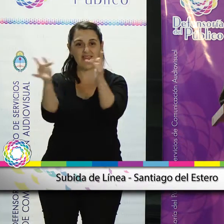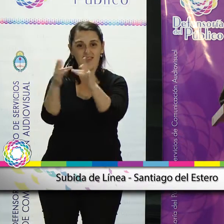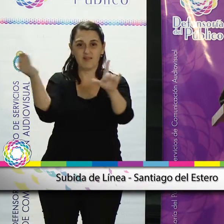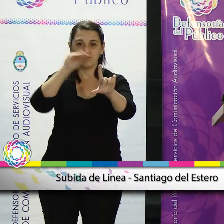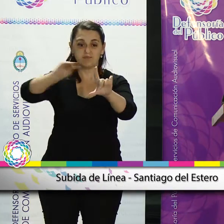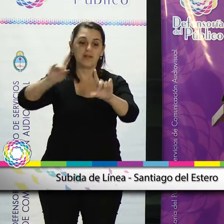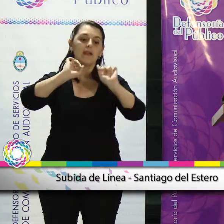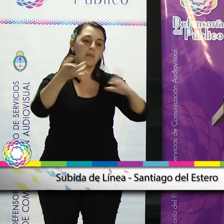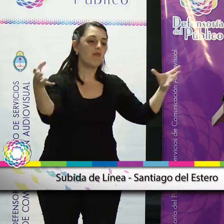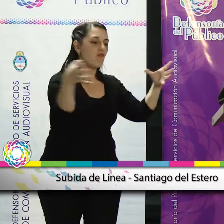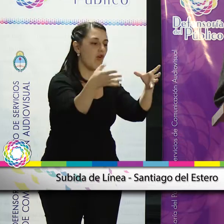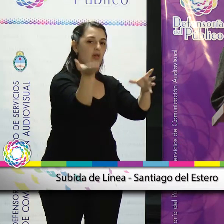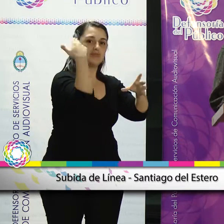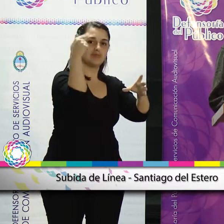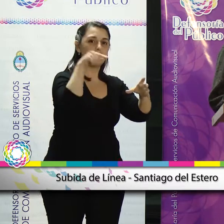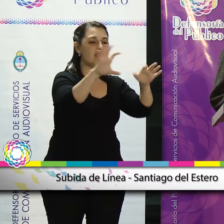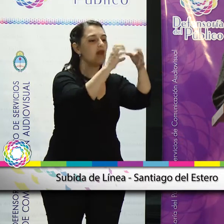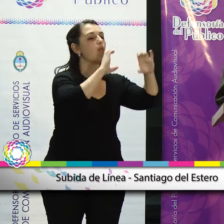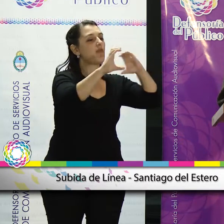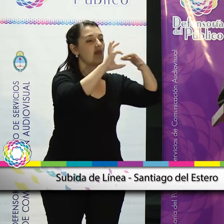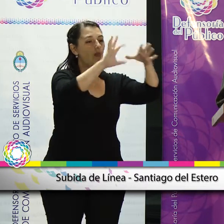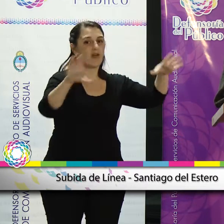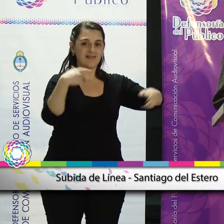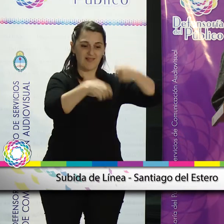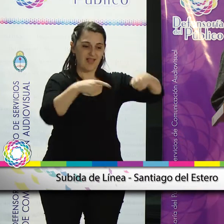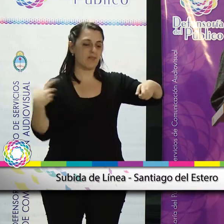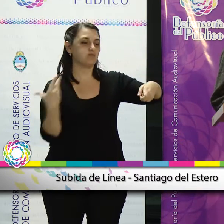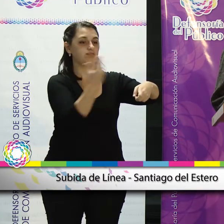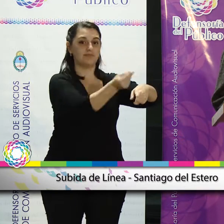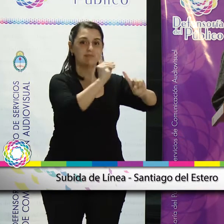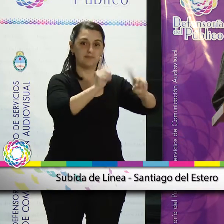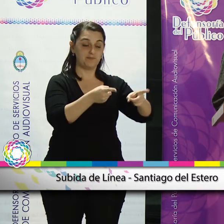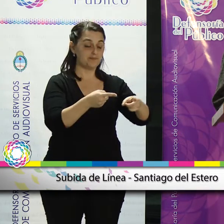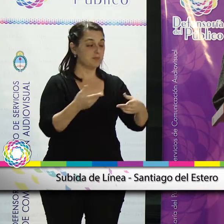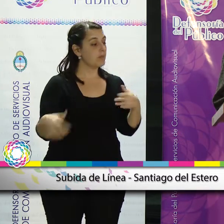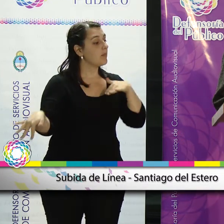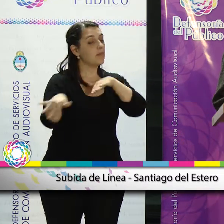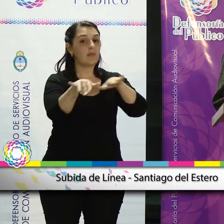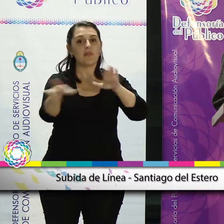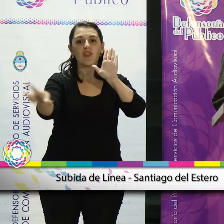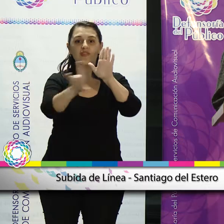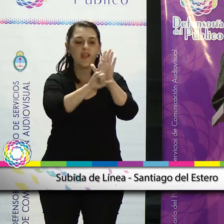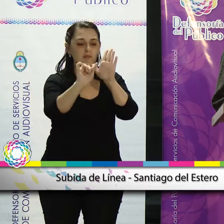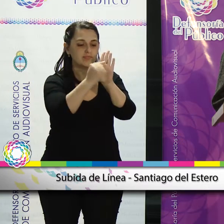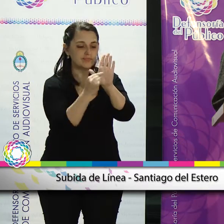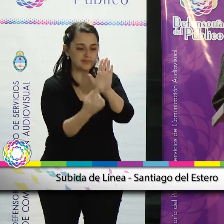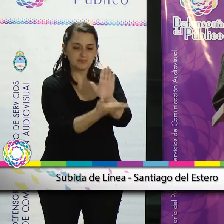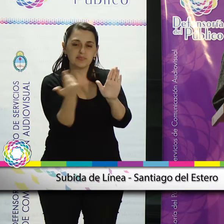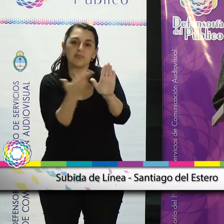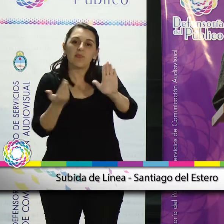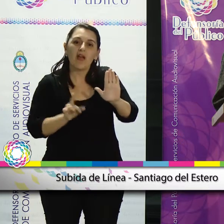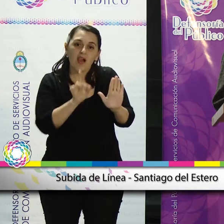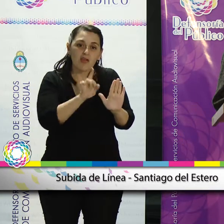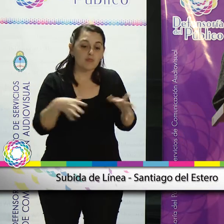comunicación democrática bueno a partir de la derogación parcial de la ley de servicios de comunicación audiovisual desde el foro